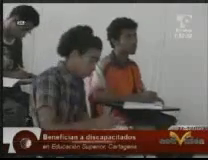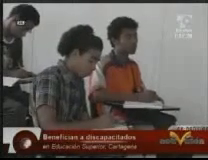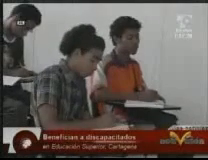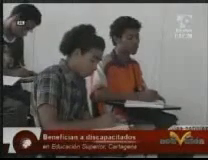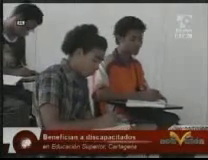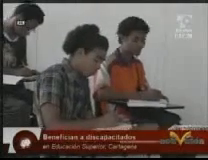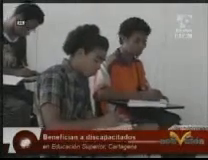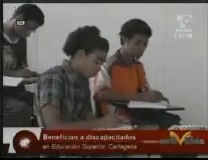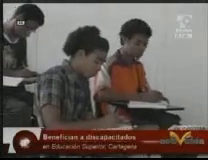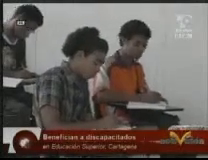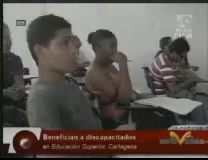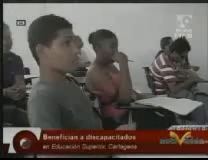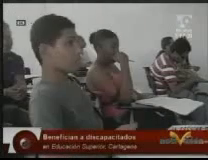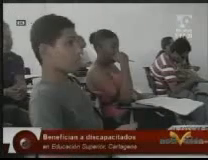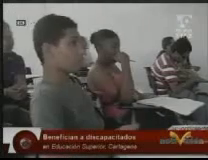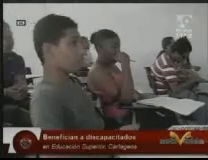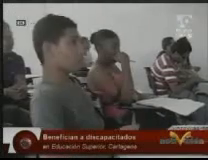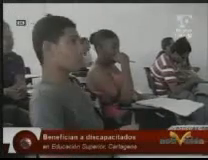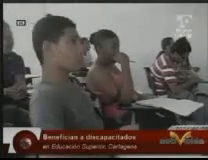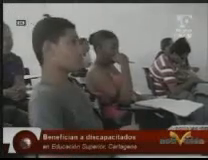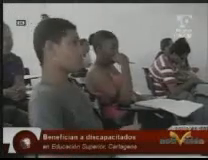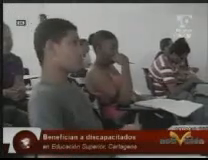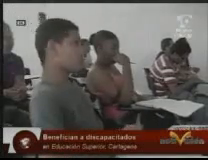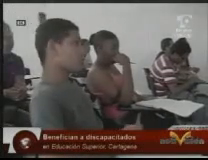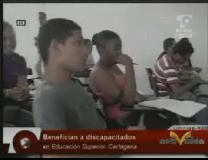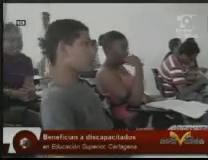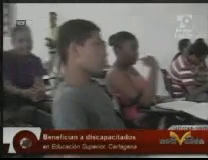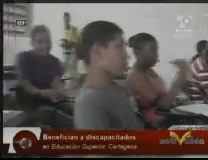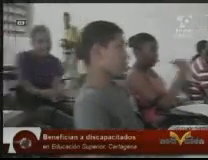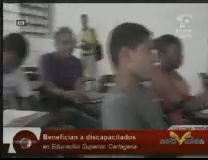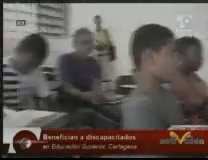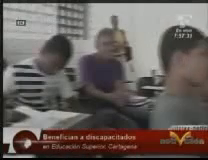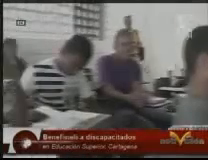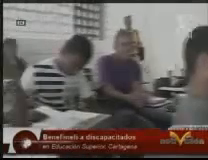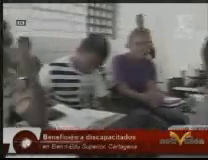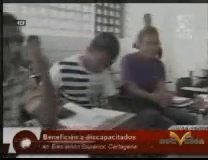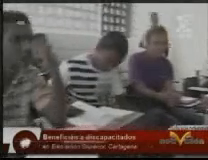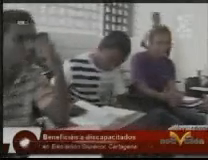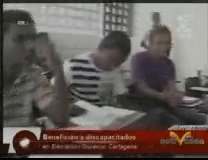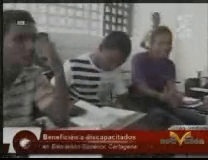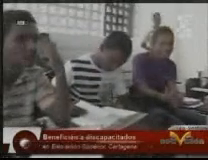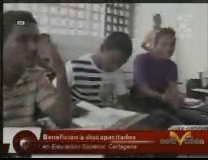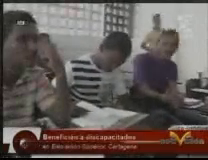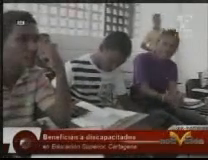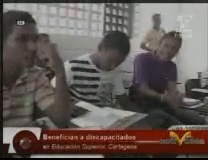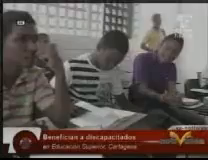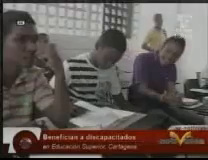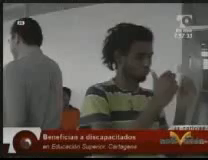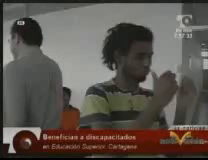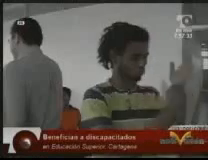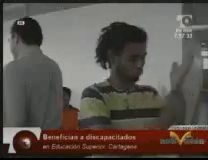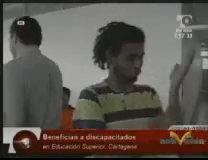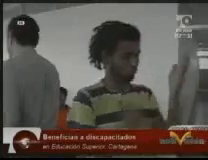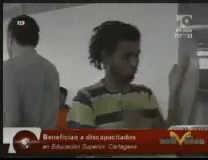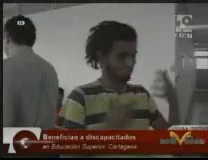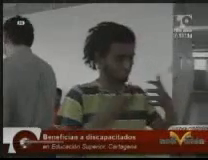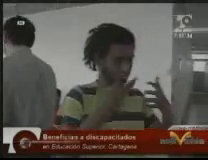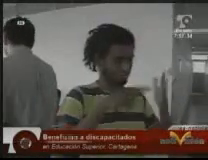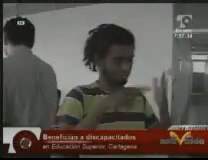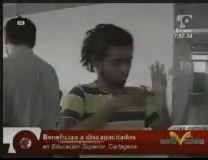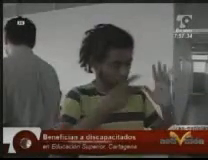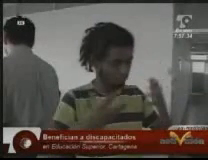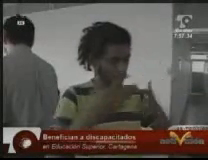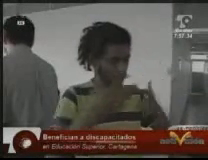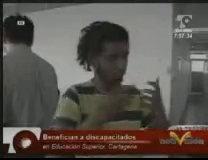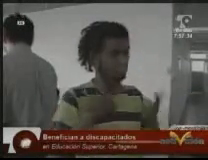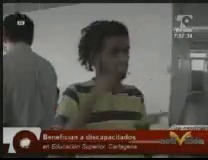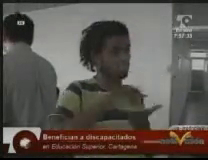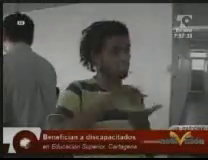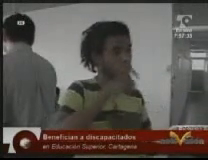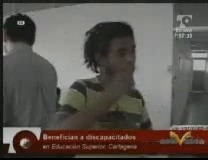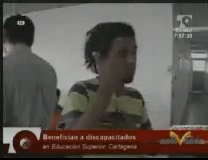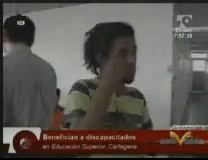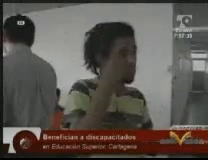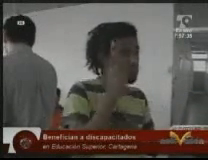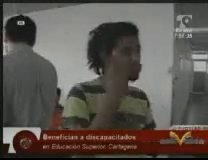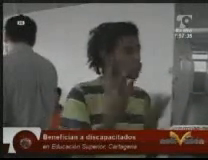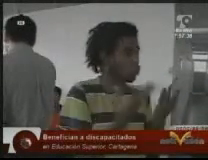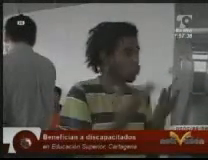novedosa política de inclusión que busca que estos muchachos se preparen y vayan a la universidad. Bueno, asistir al programa o pertenecer al programa de tecnología